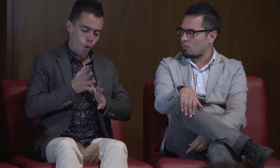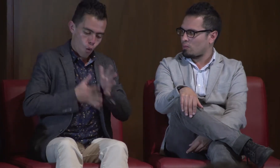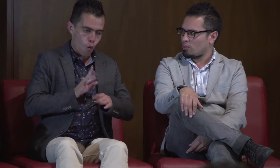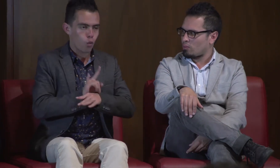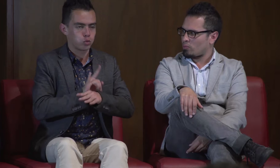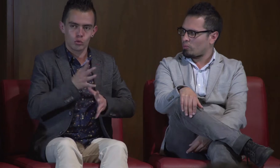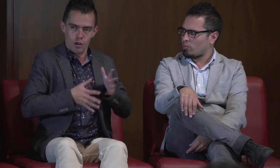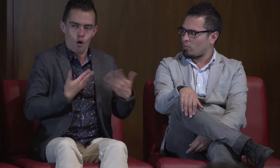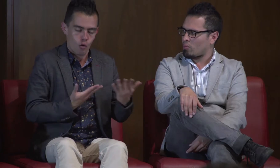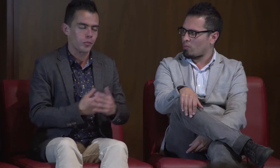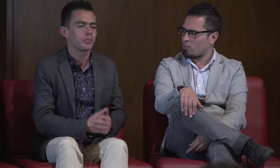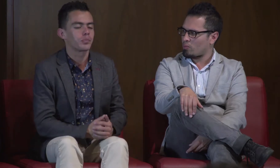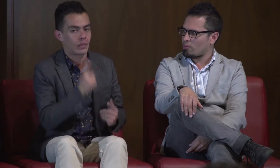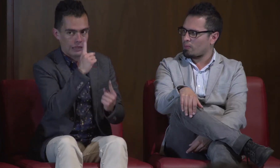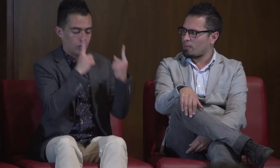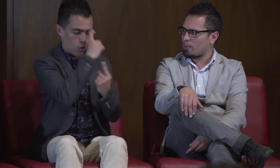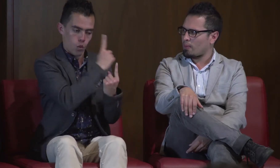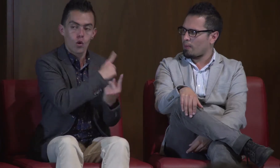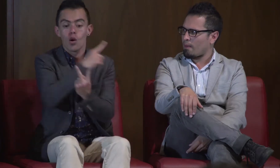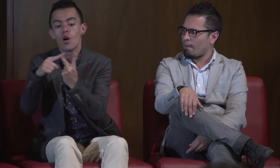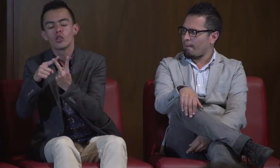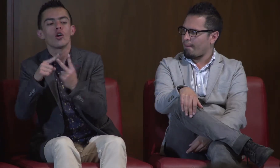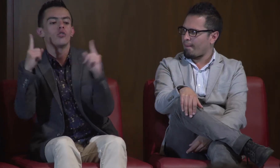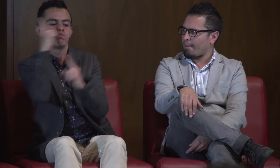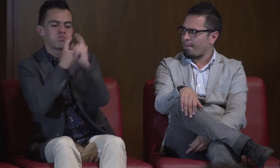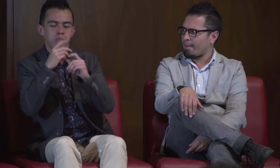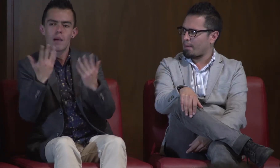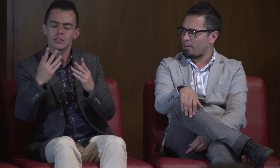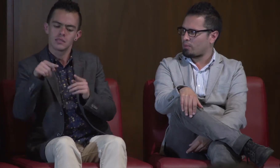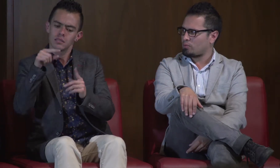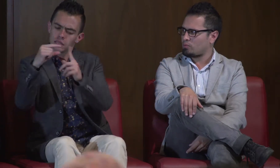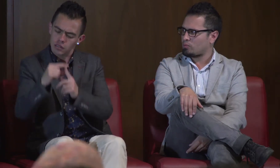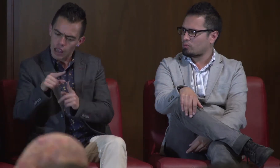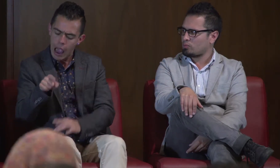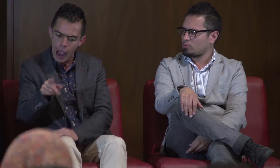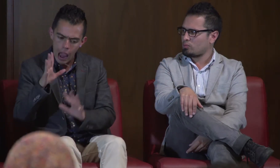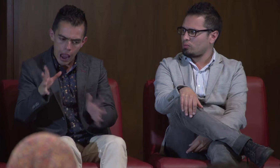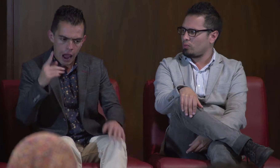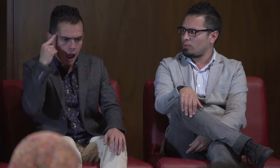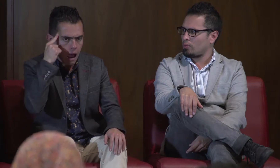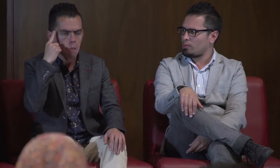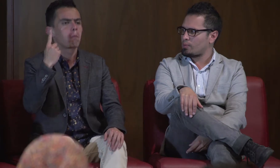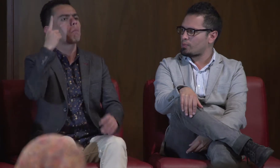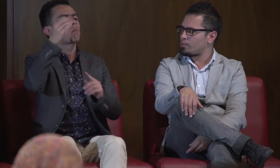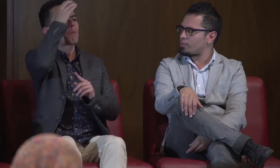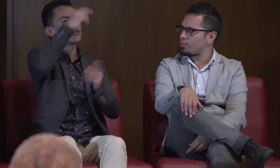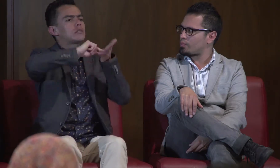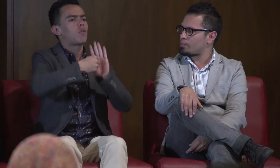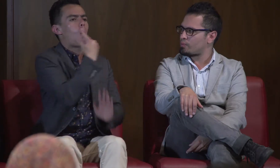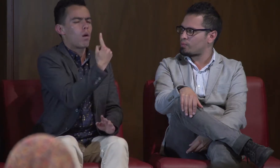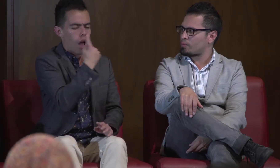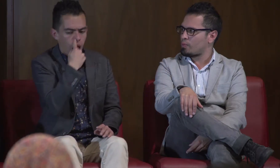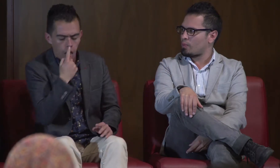realmente entender y ser conscientes de cómo se está interiorizando esa seña. Y por otro lado, la reflexión gira en torno a